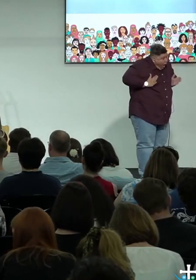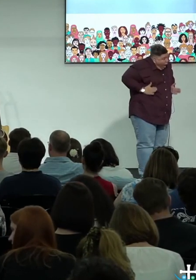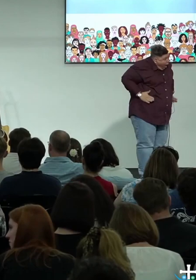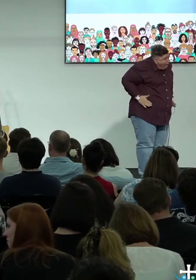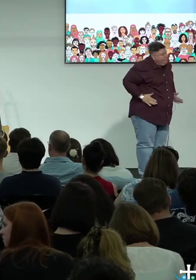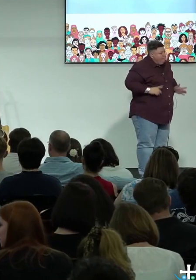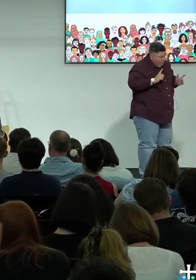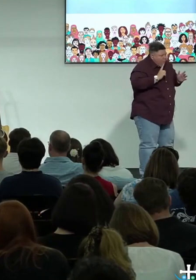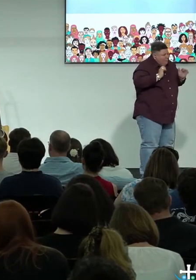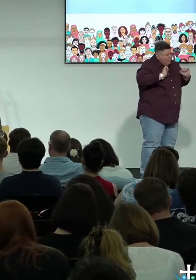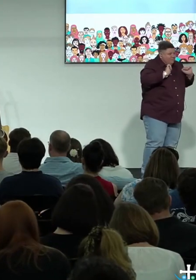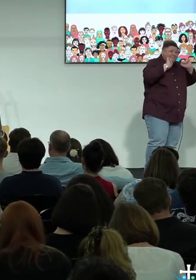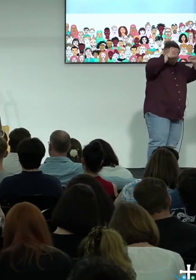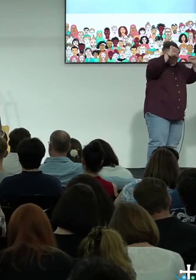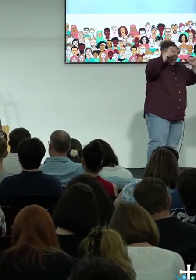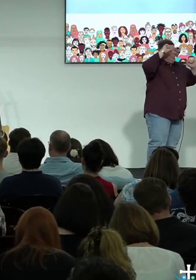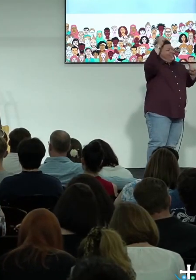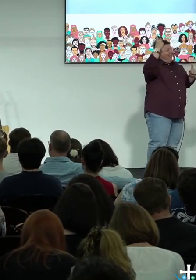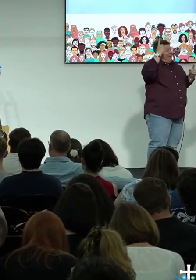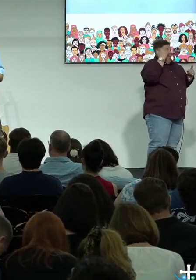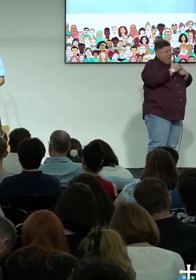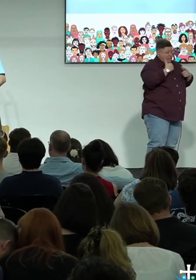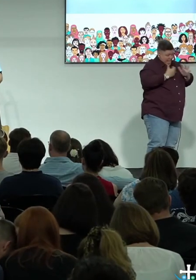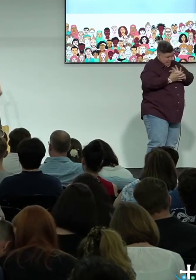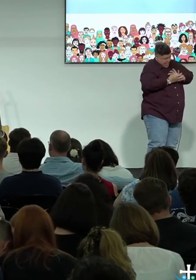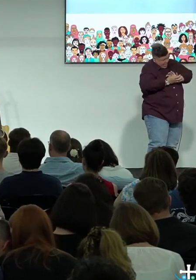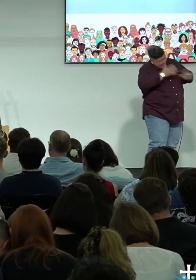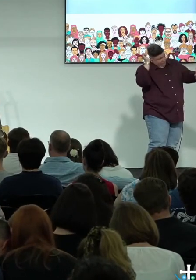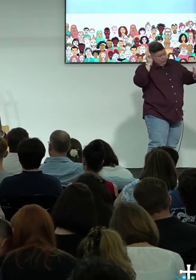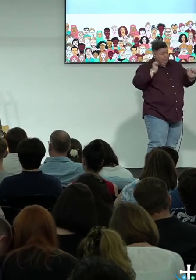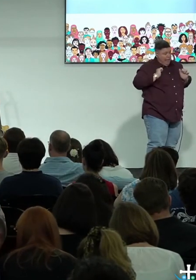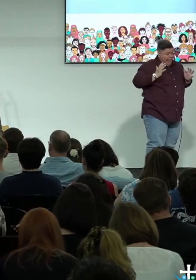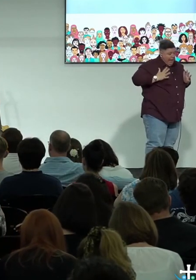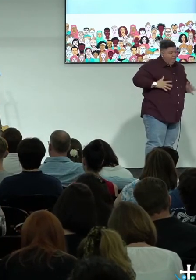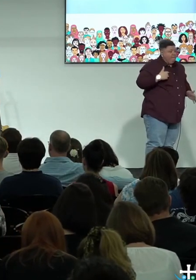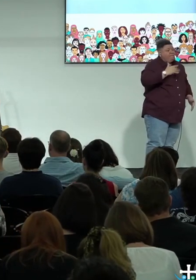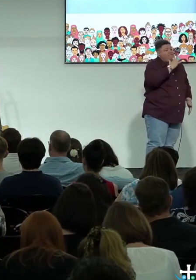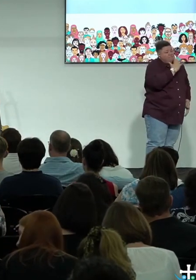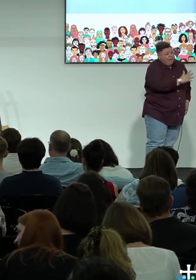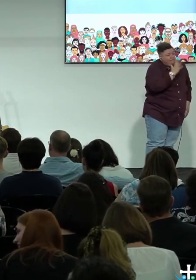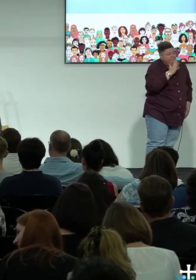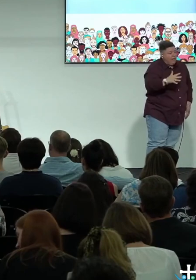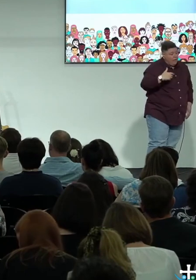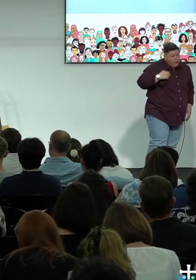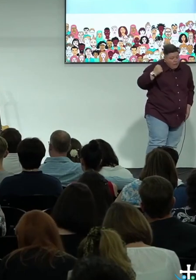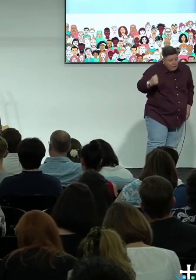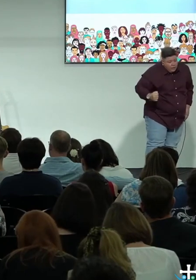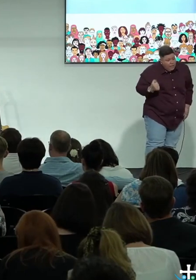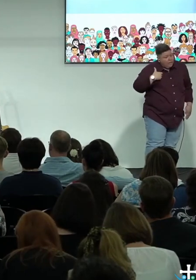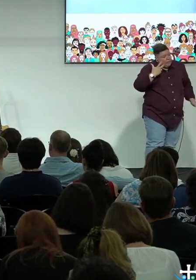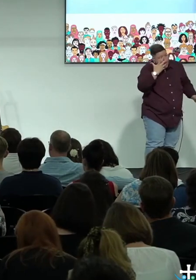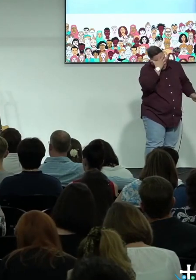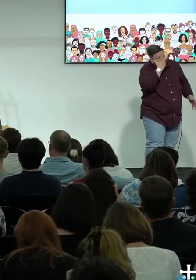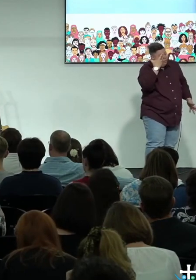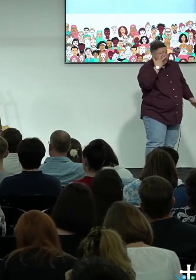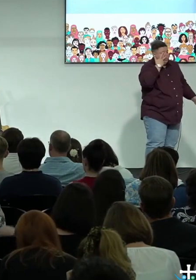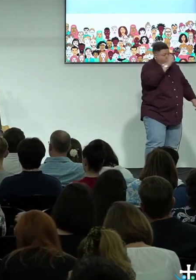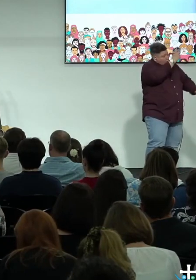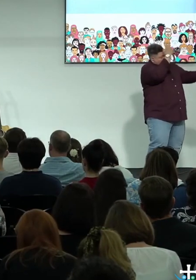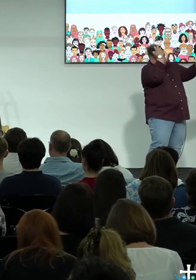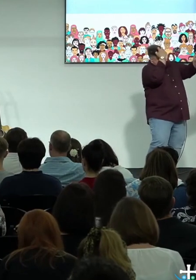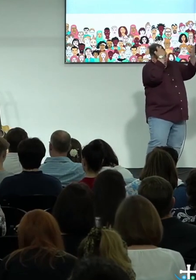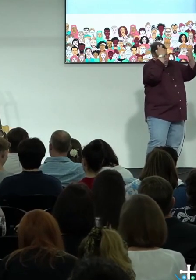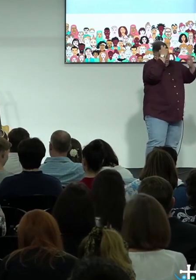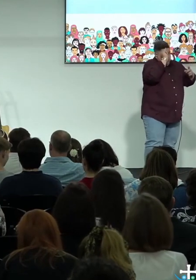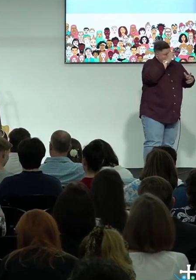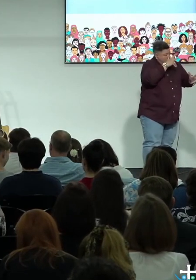vir die Here. As ek het gaan opmors, en ek is hier op 55, en het lyk of ek my hele lewe singplaat gery het met hom, dan